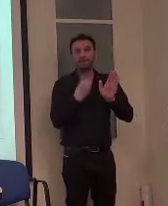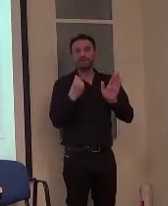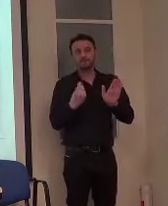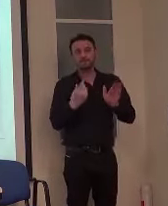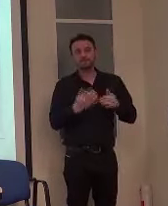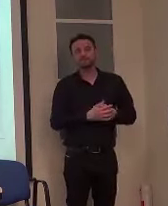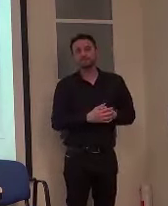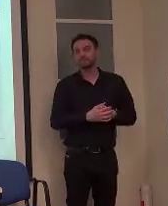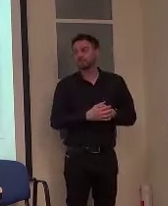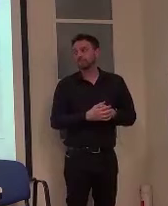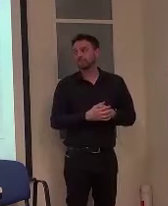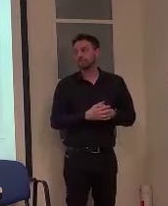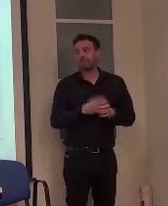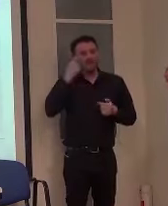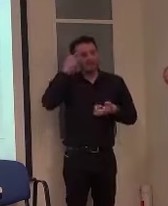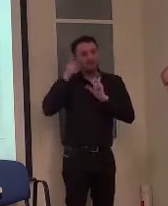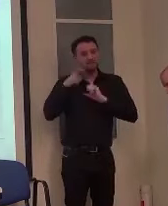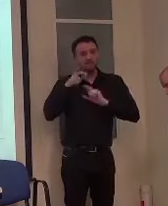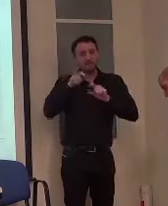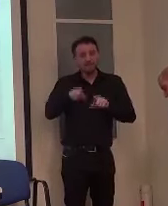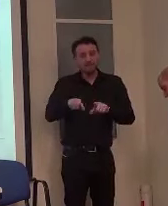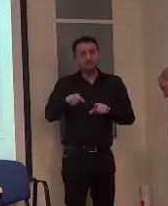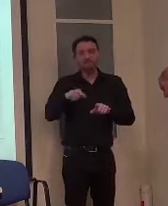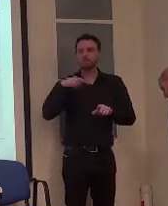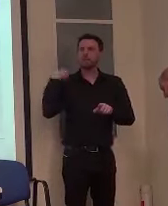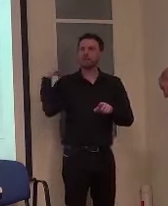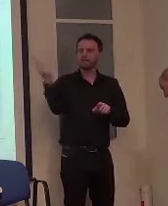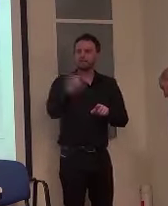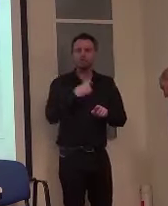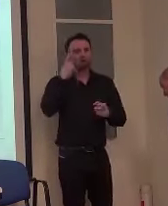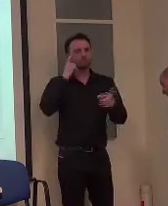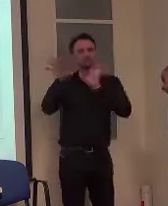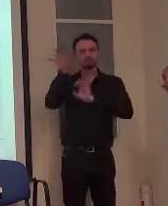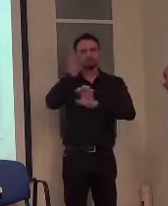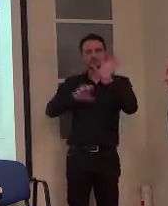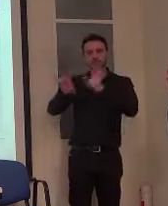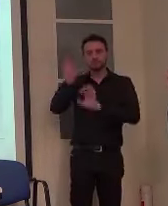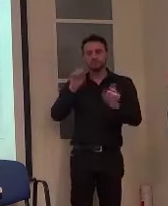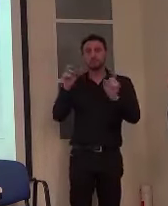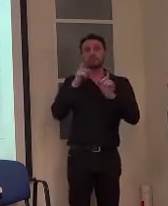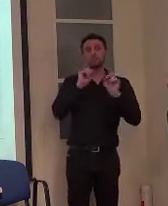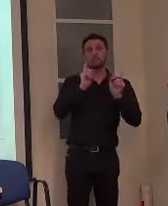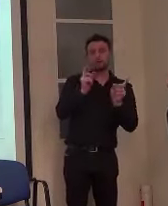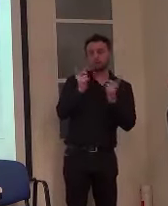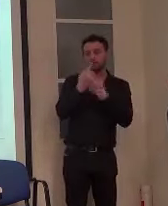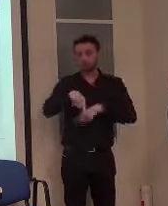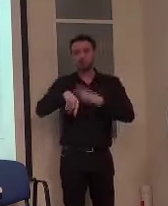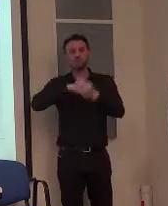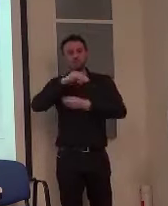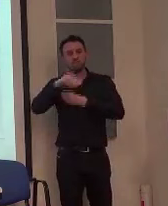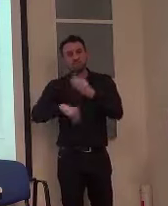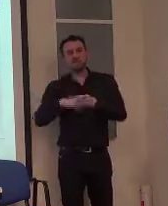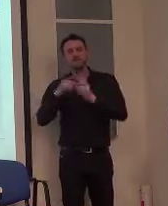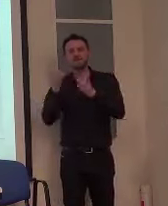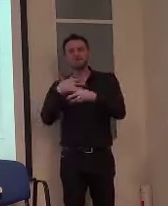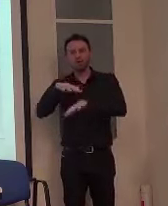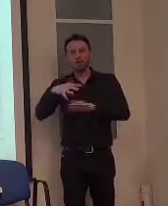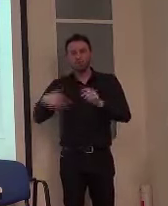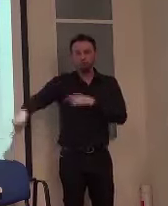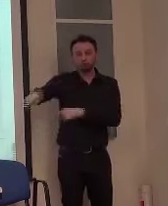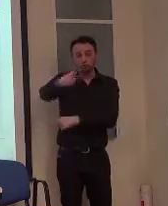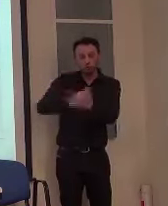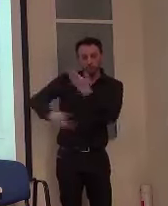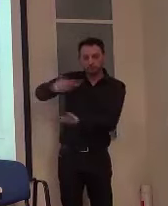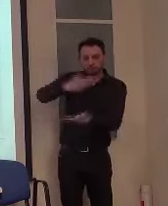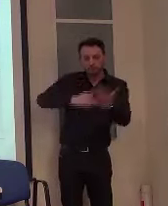si el instrumento que esté construido por todos por los agentes también con la familia con los alumnos